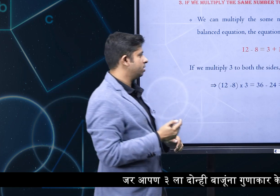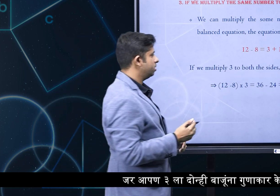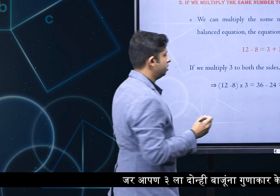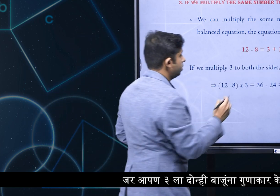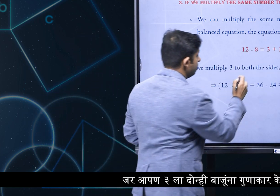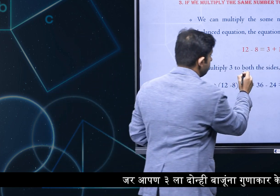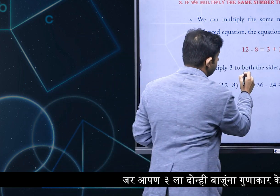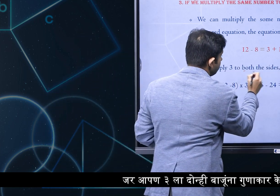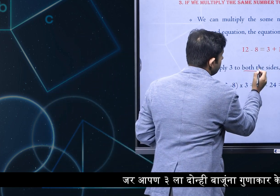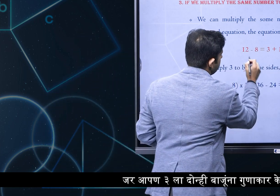तर